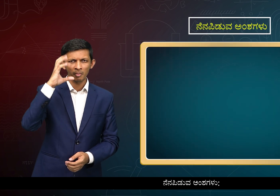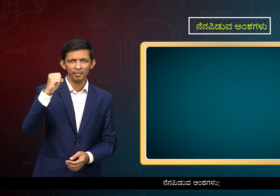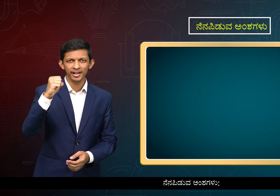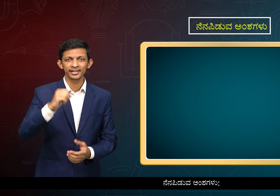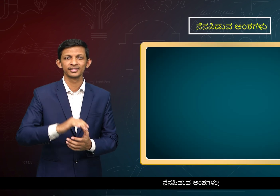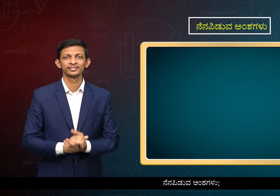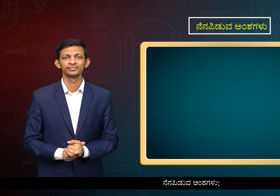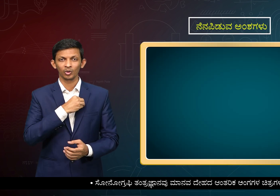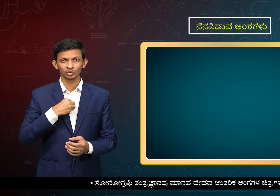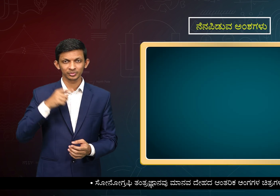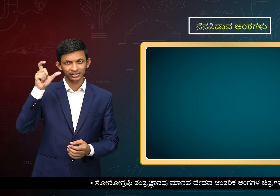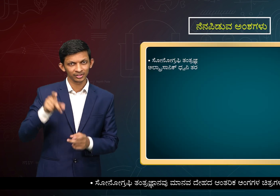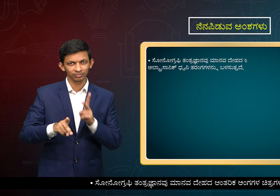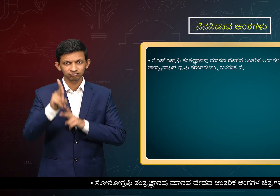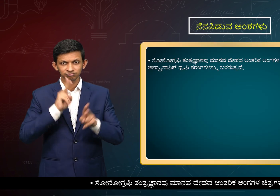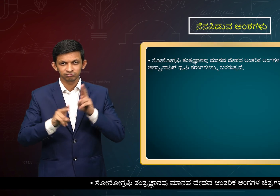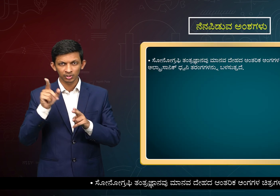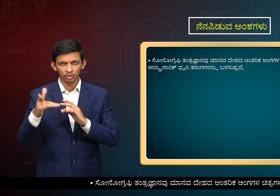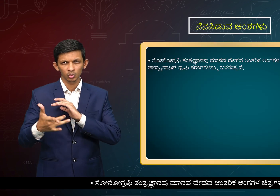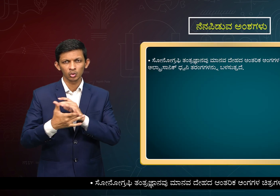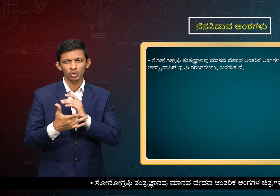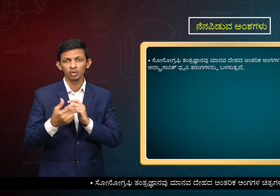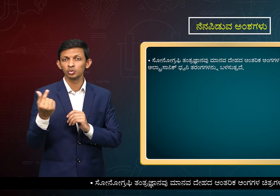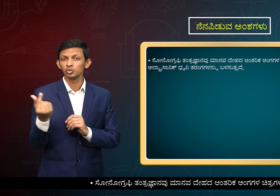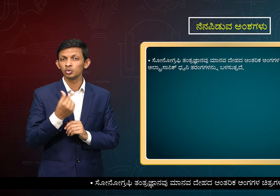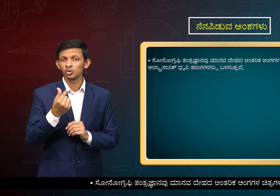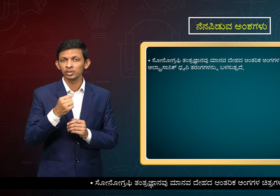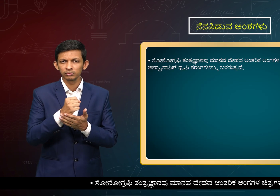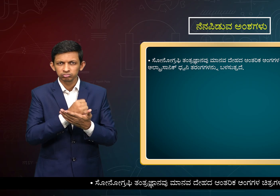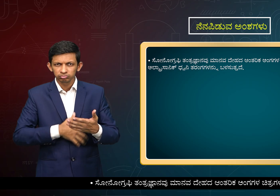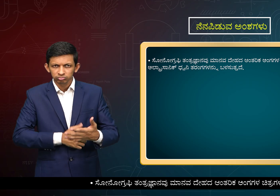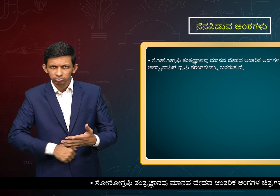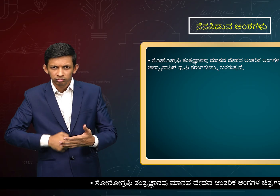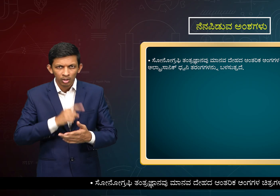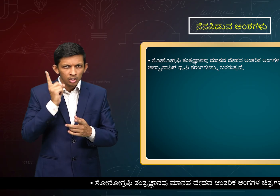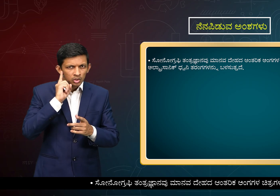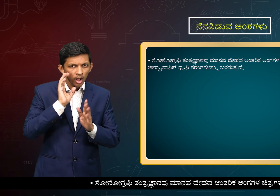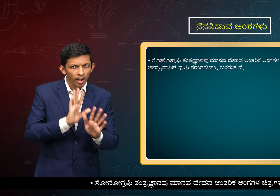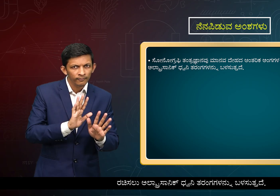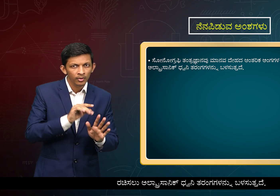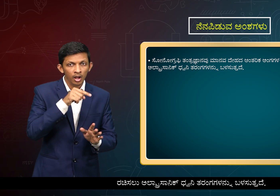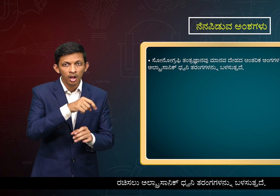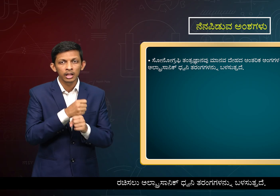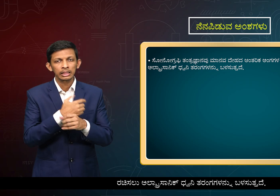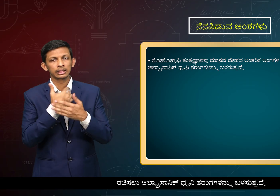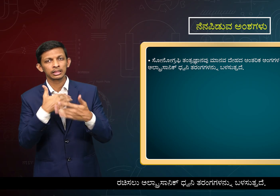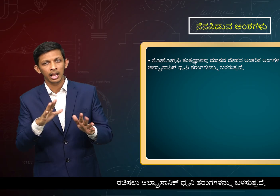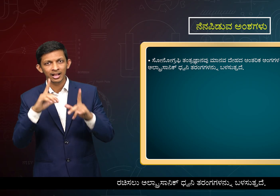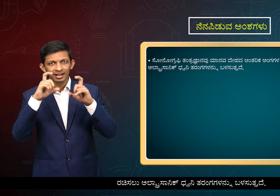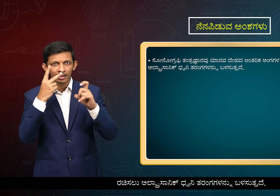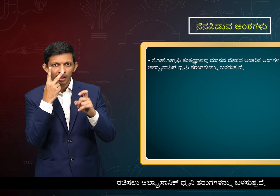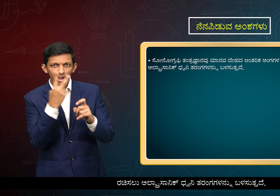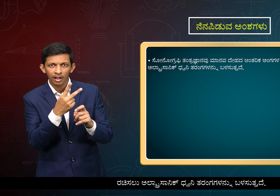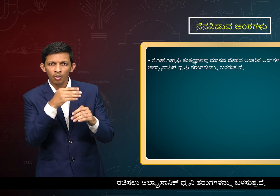ನೆನಪಿಡುವ ಅಂಶಗಳು. ಸೋನೋಗ್ರಾಫಿಕ್ ತಂತ್ರಜ್ಞವು ಮಾನವ ದೇಹದ ಆಂತರಿಕ ಅಂಗಗಳ ಚಿತ್ರಗಳನ್ನು ರಚಿಸಲು